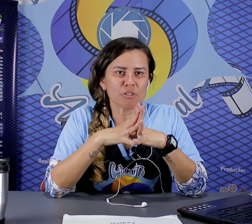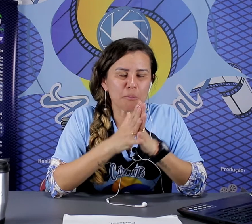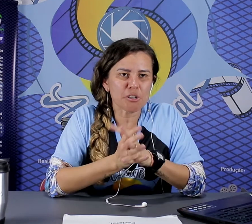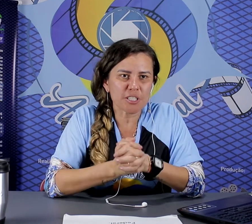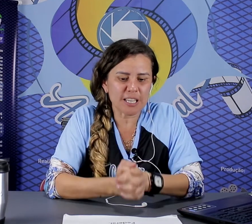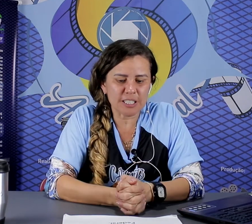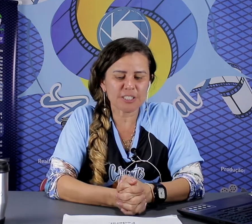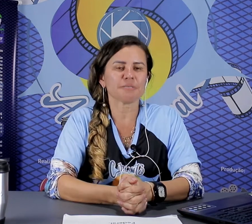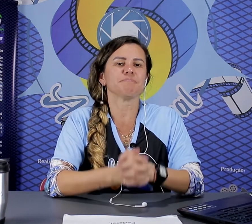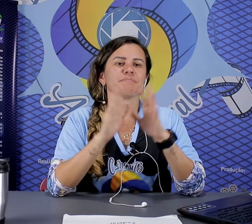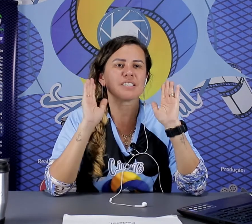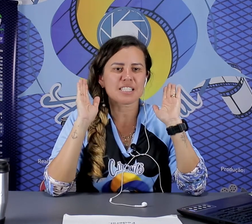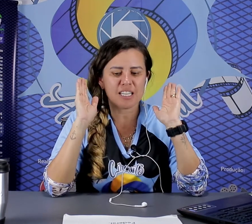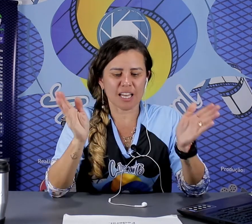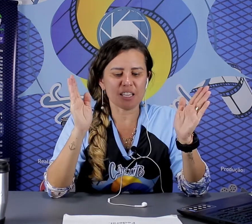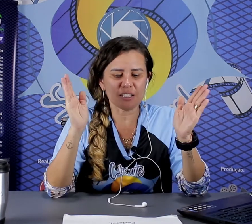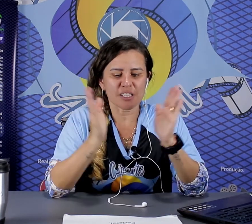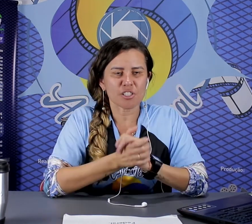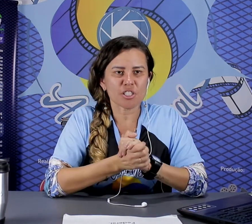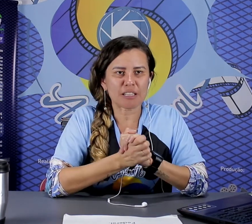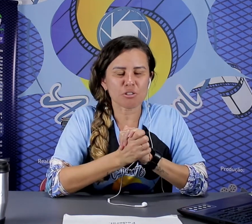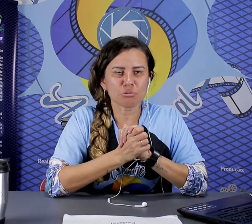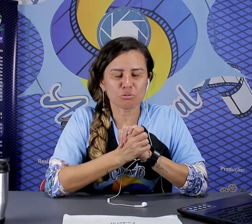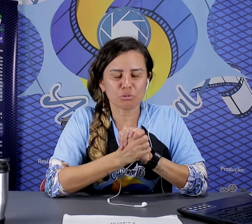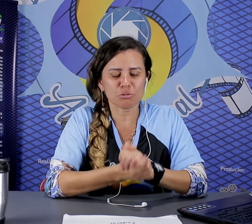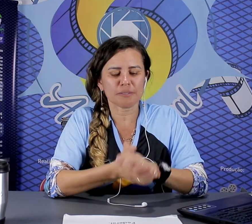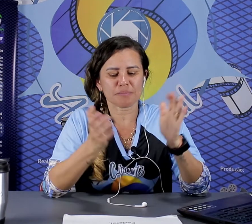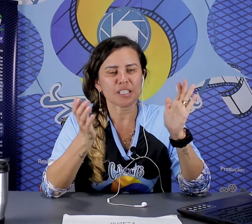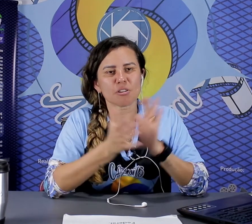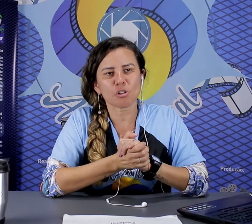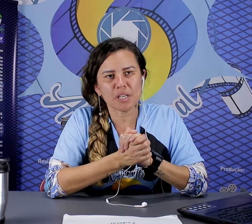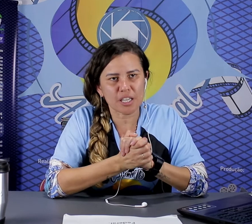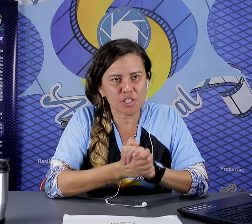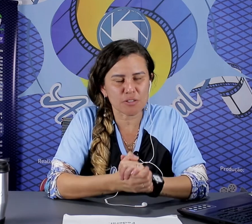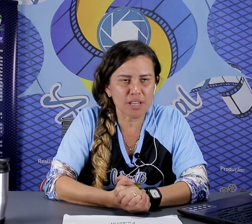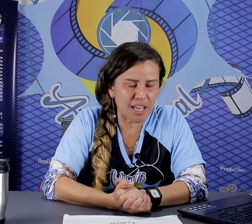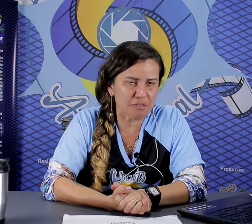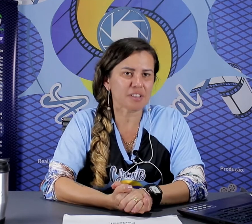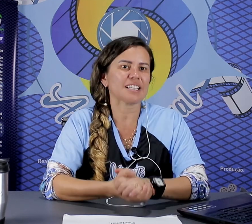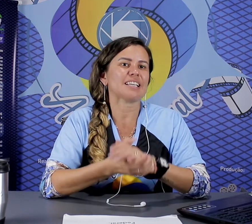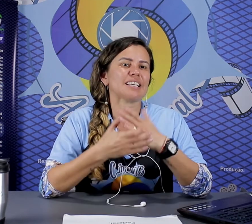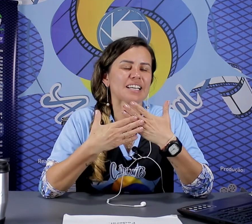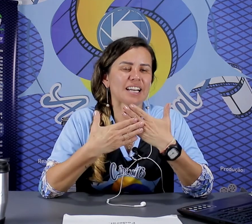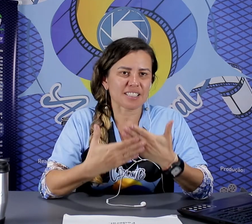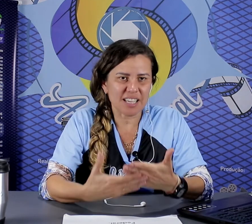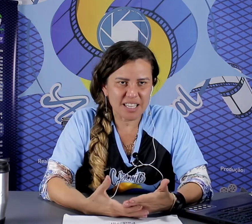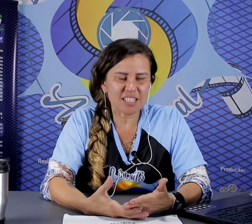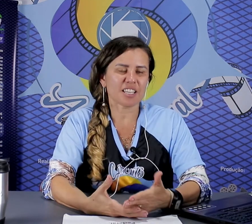Menino de Ceilândia, da Secretaria de Estado de Cultura e Economia Criativa do DF. Graças a eles que a gente